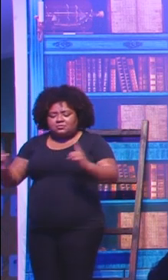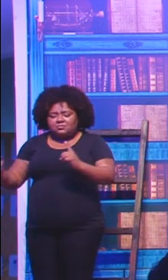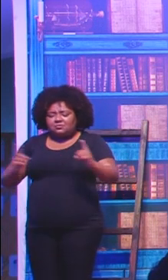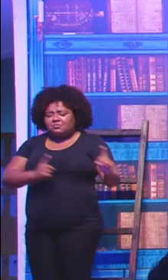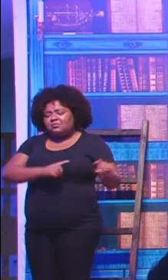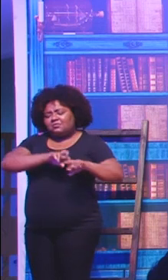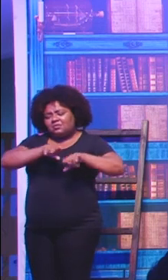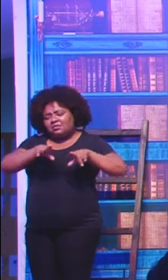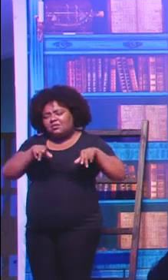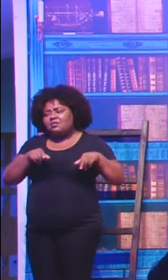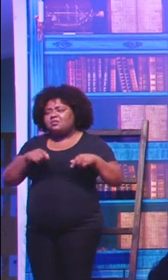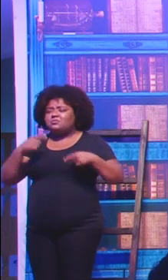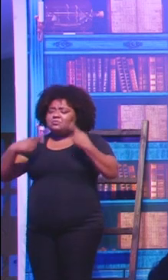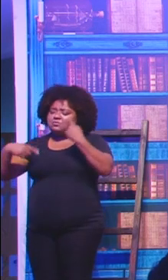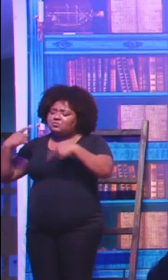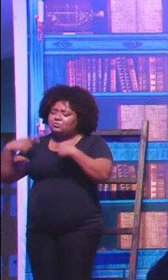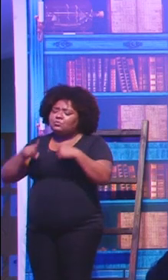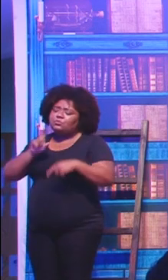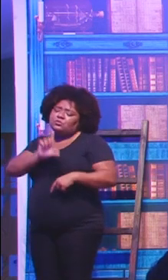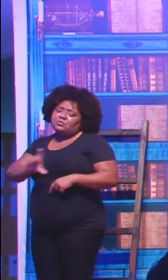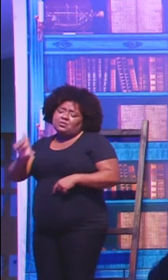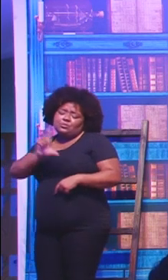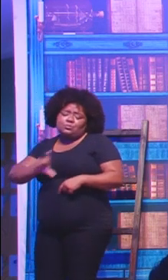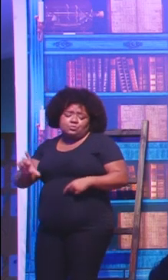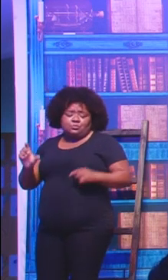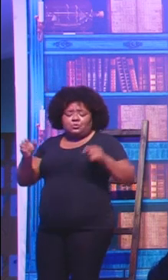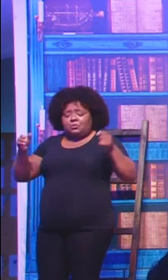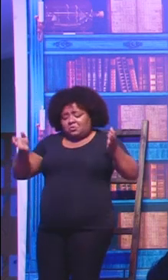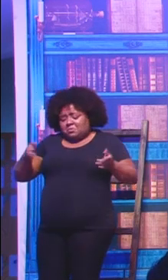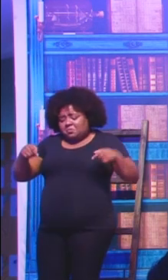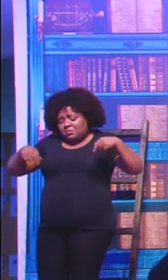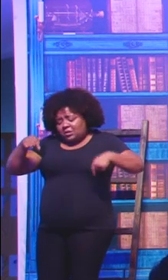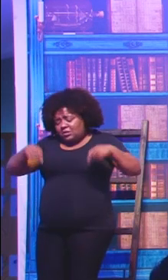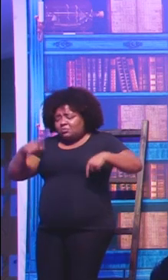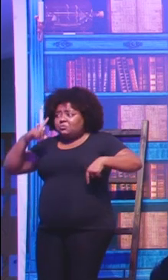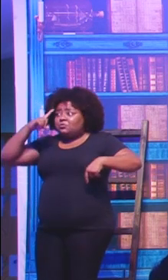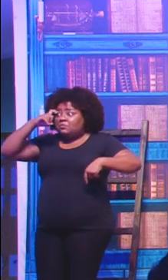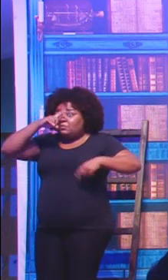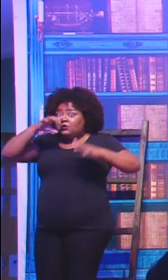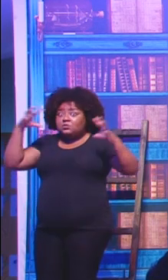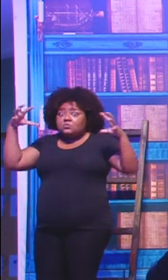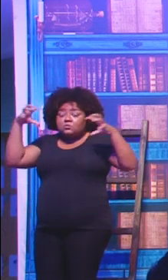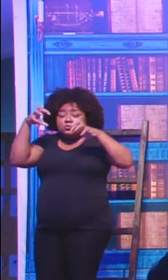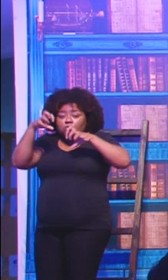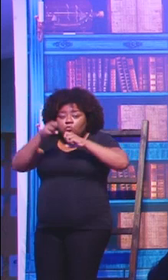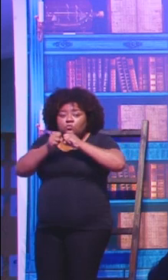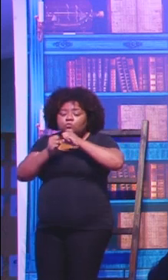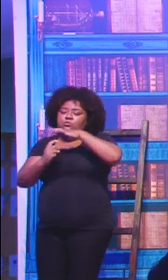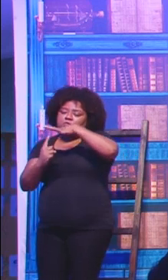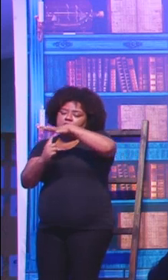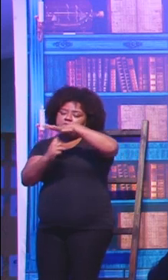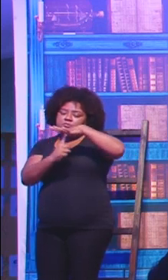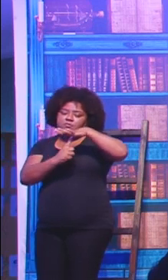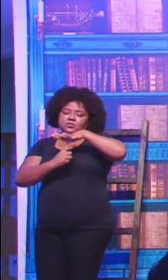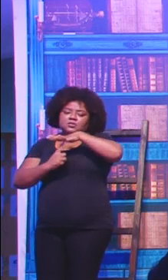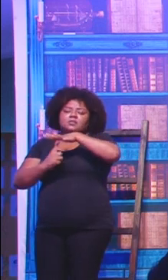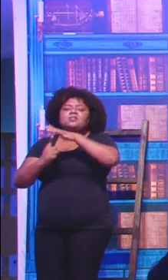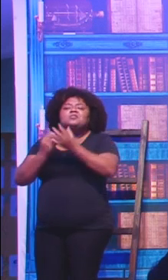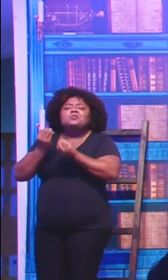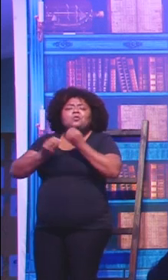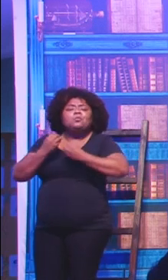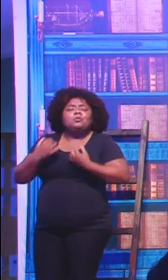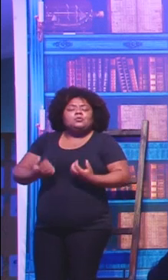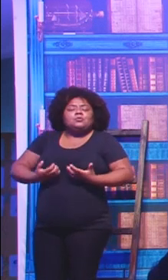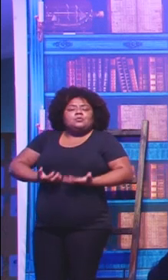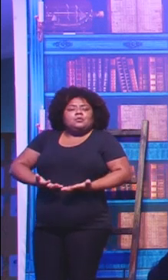E nesse tempo tão, tão difícil, tão sombrio, essas feiras têm sido um alento, né?